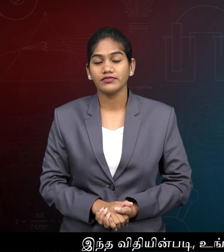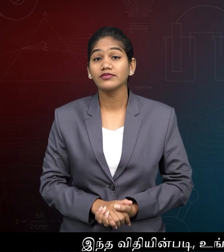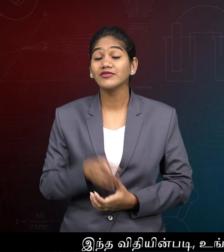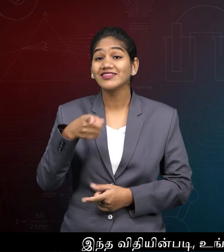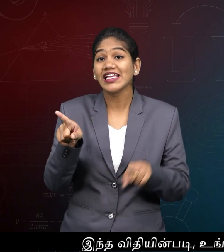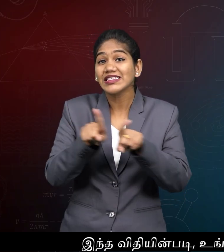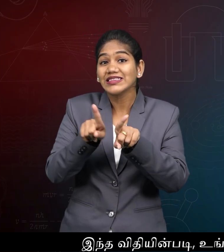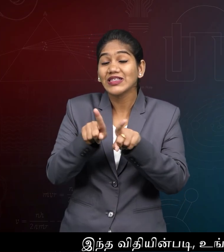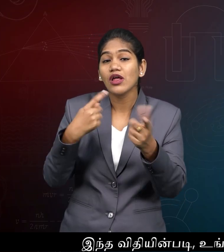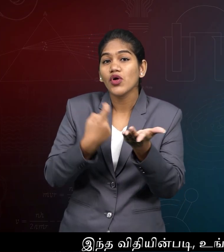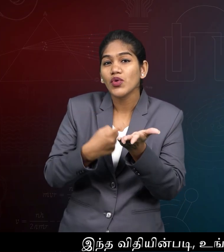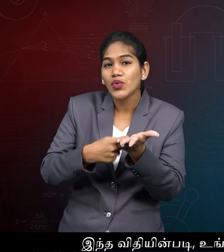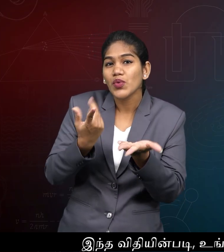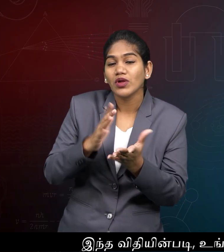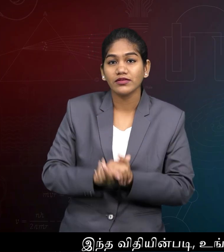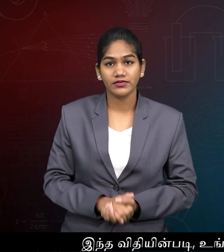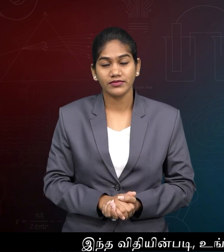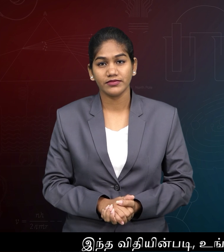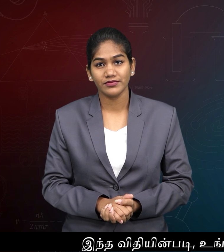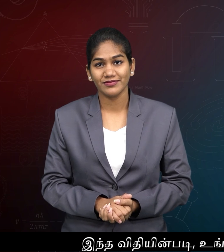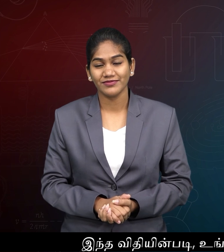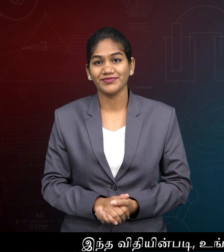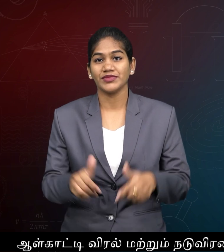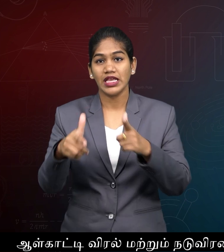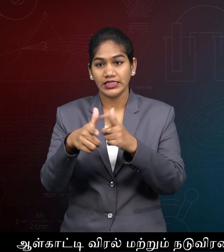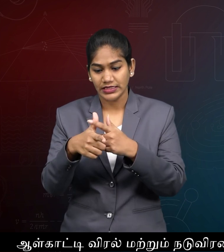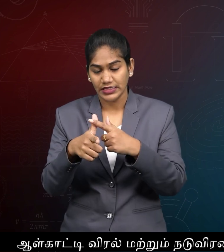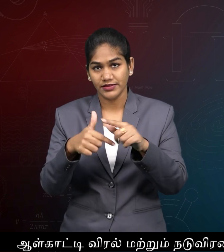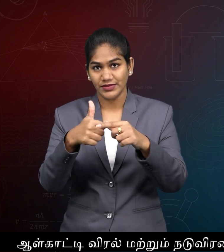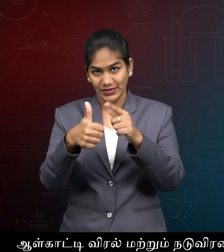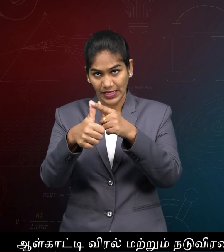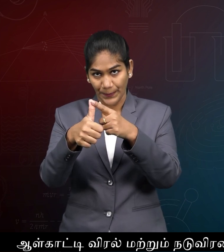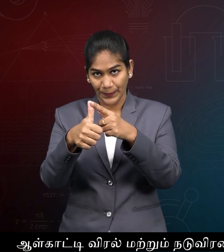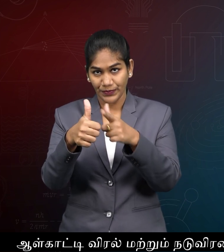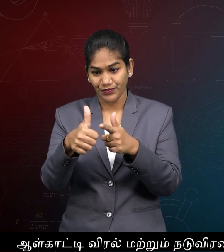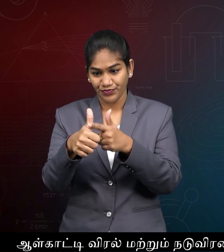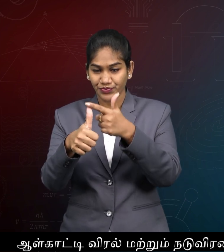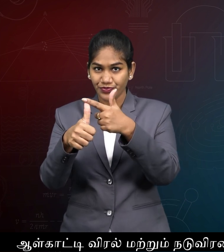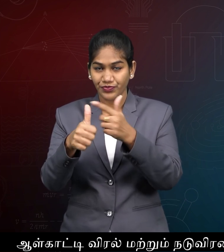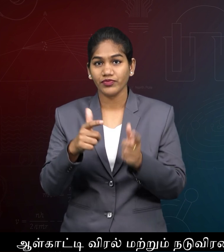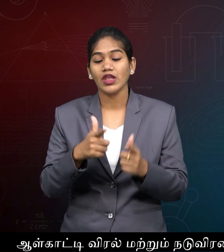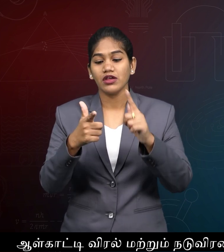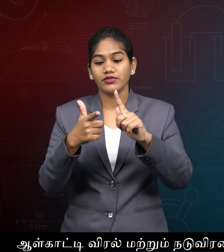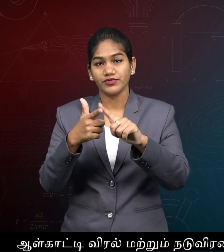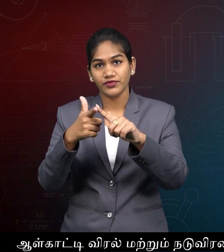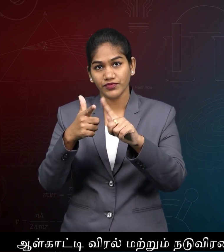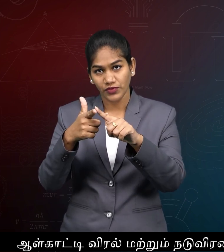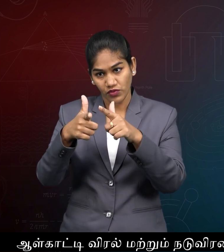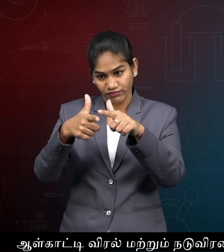இந்த விதியின்படி உங்கள் வலது கையின் கட்டை விரல், ஆள்காட்டி விரல் மற்றும் நடுவிரலை ஒன்றுக்கொன்று